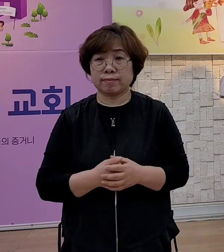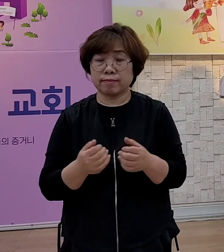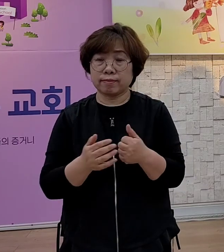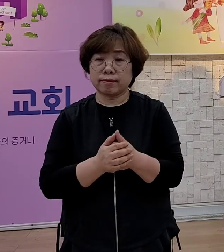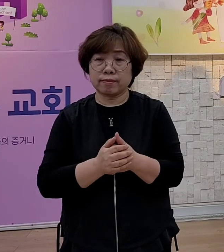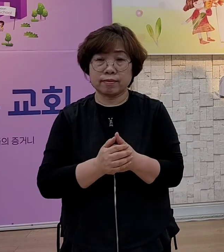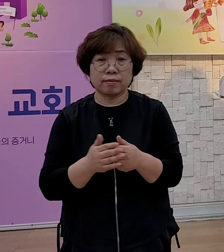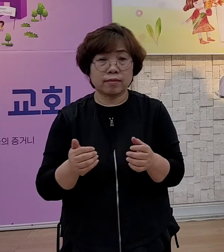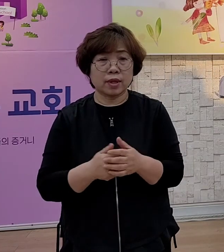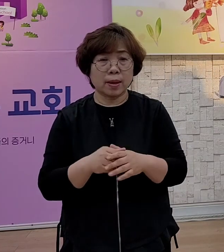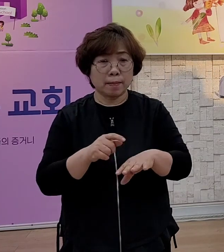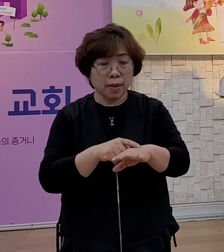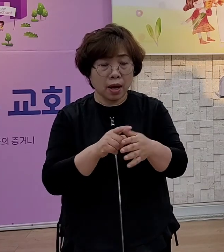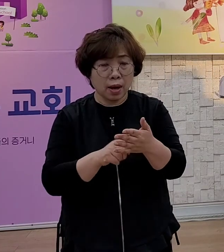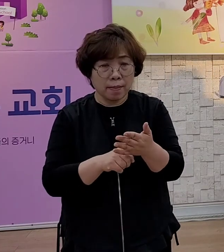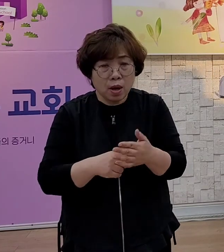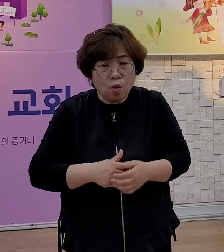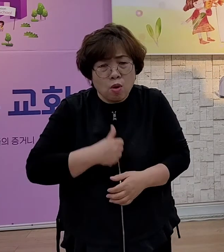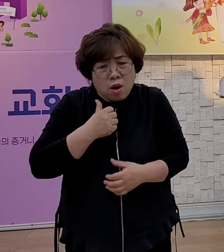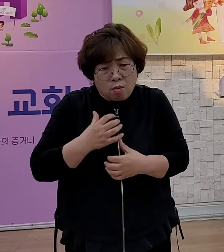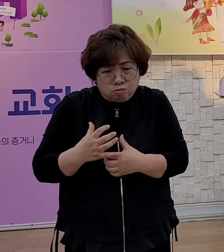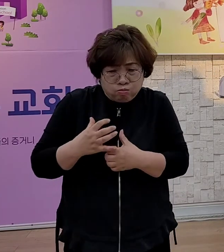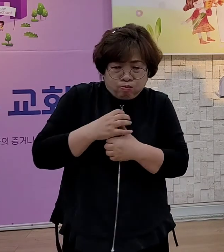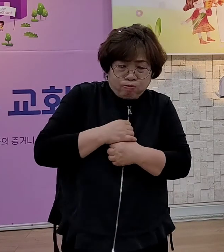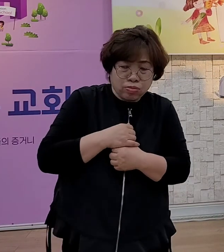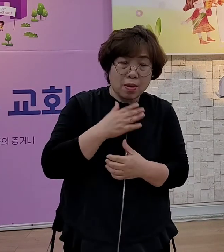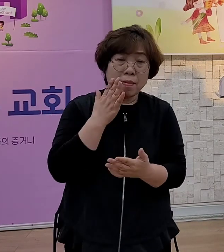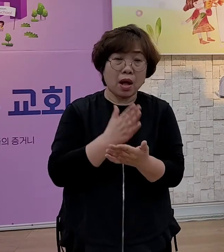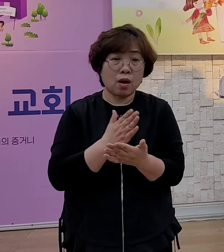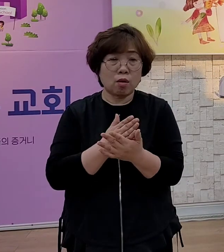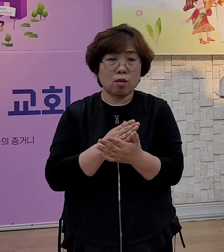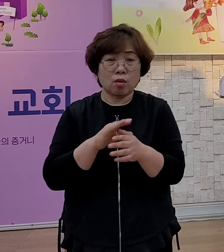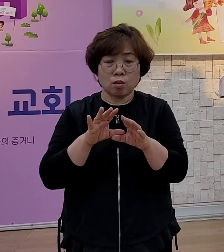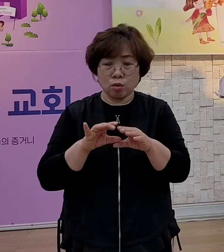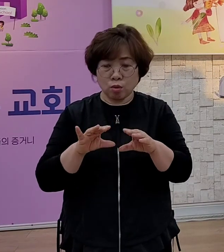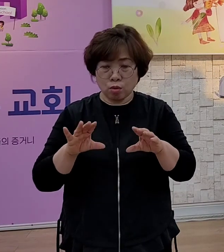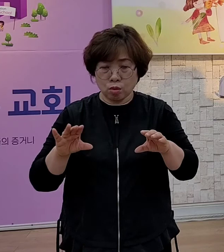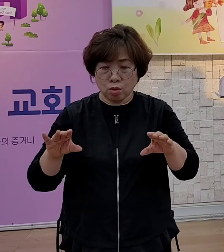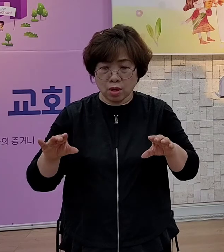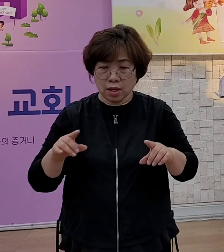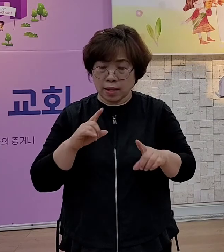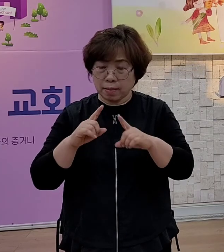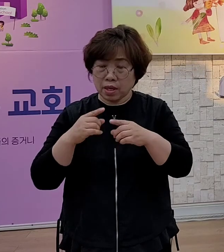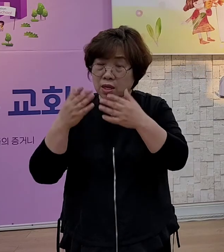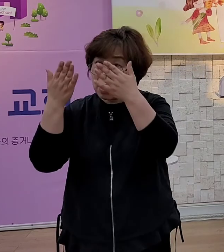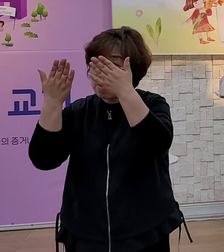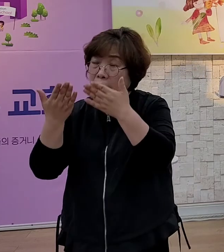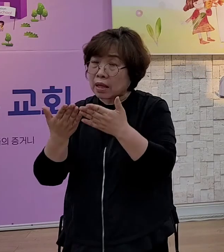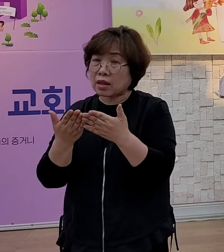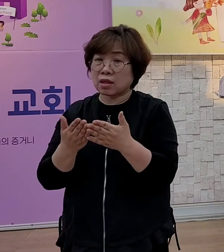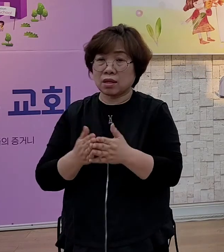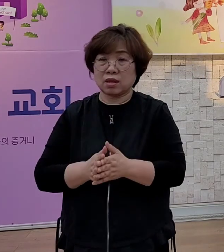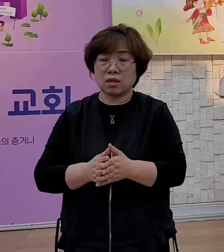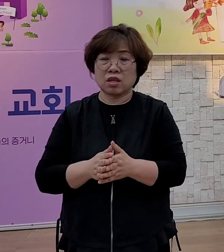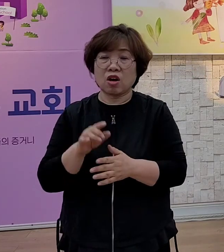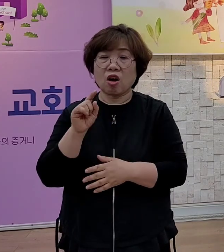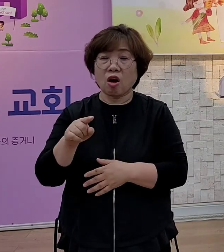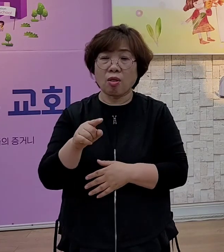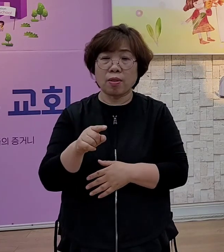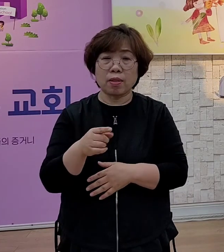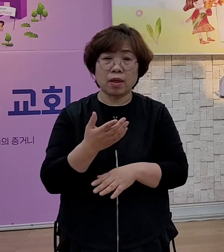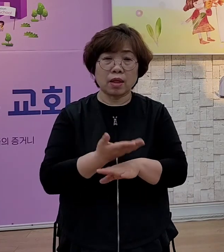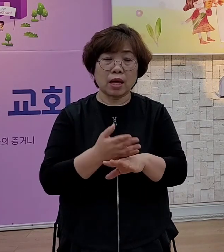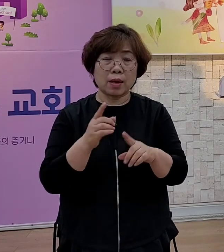그래서 마음에 분노를 품지 말고 온유하게 이 말씀을 받는 것. 이걸 다른 말로 하면